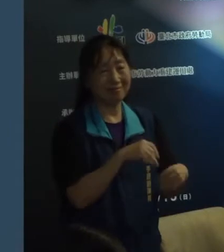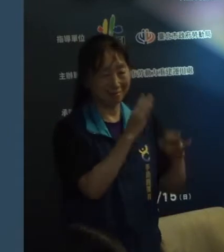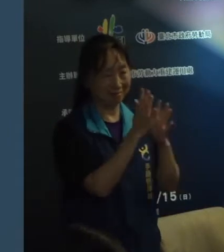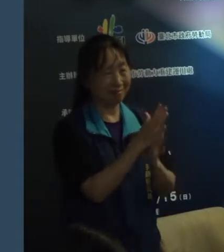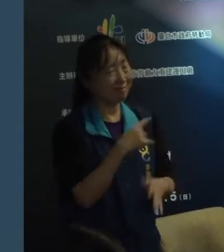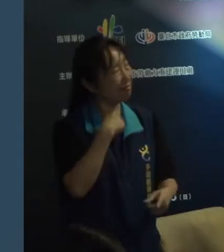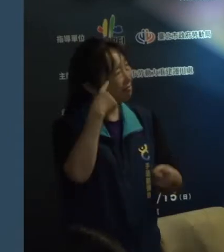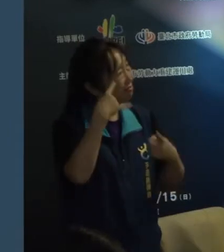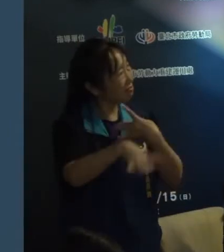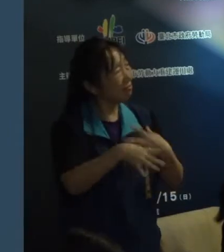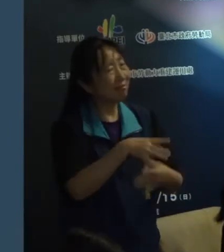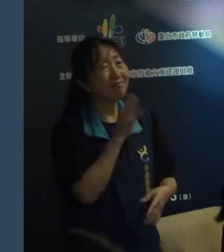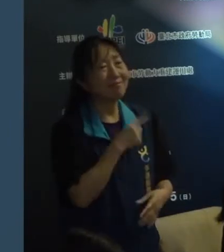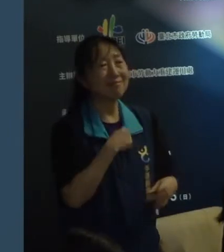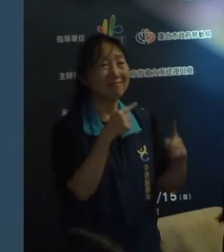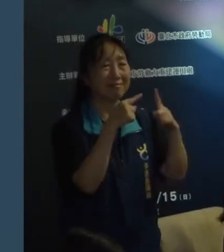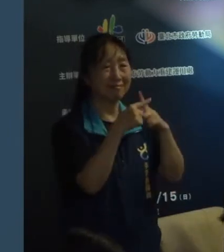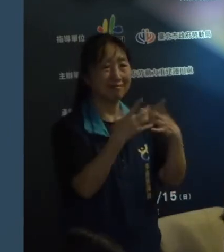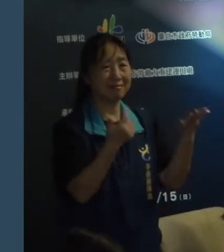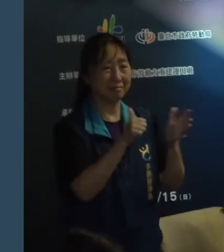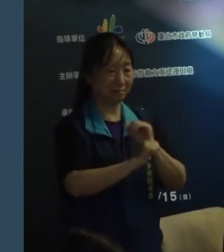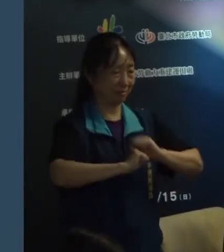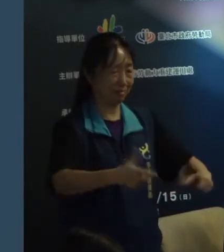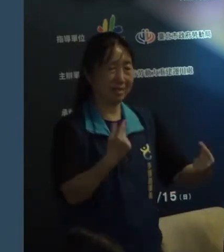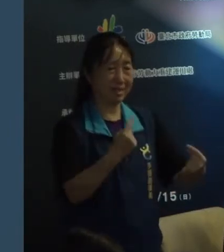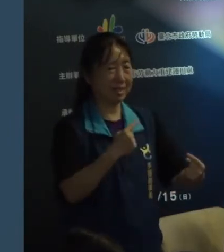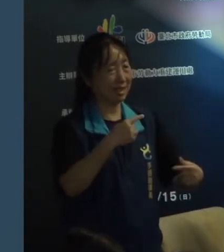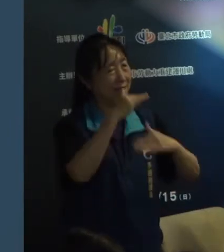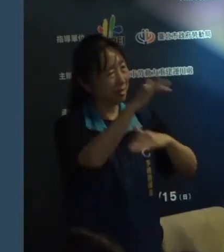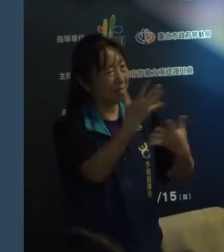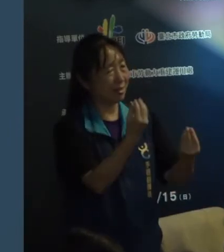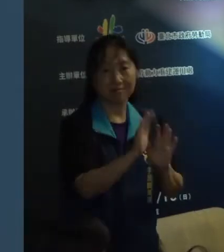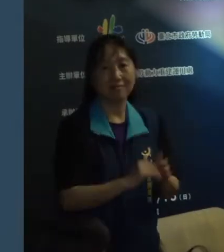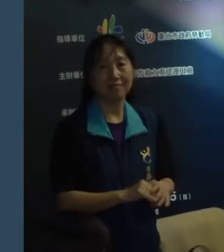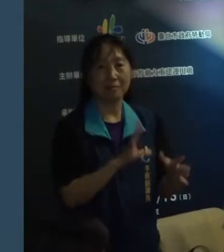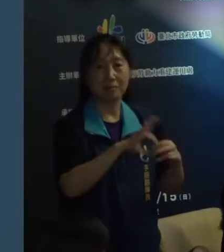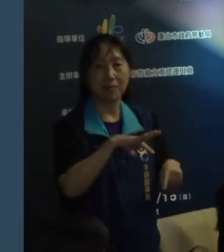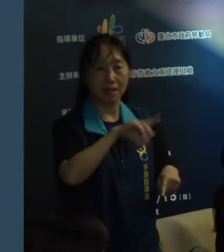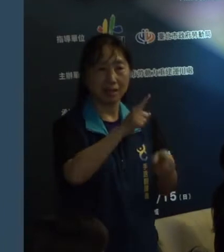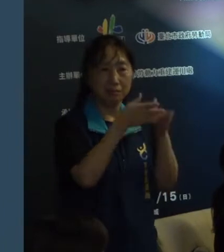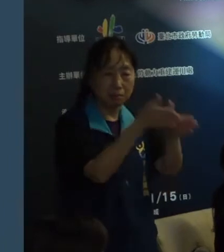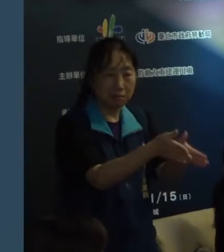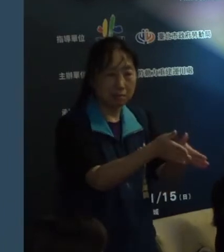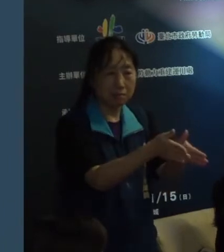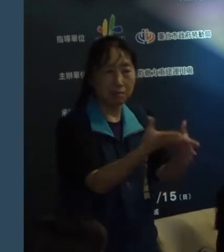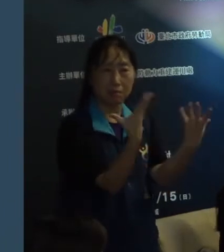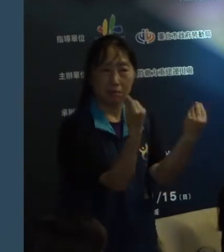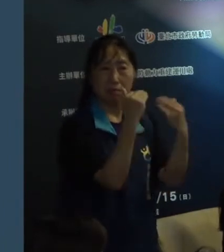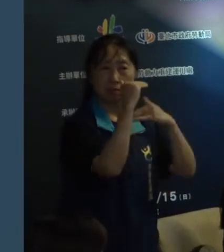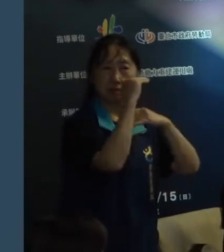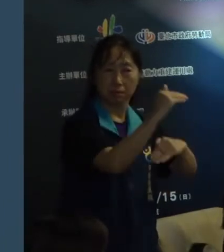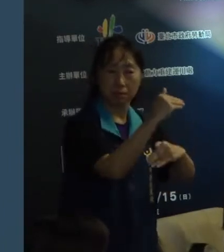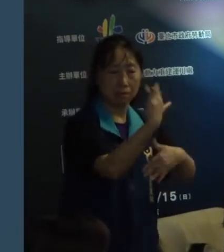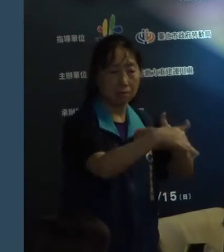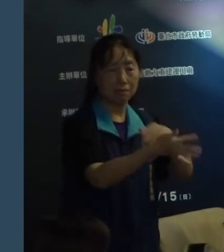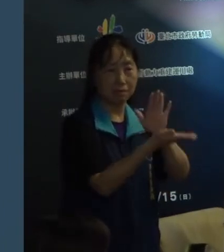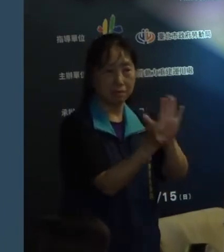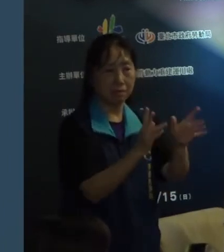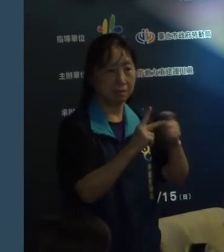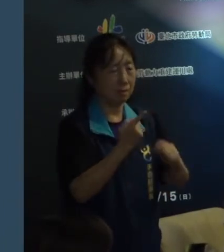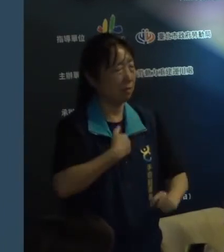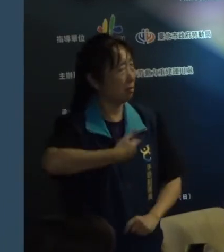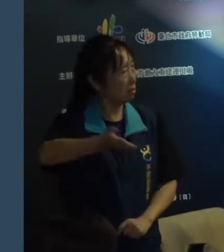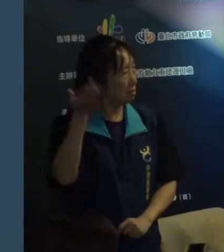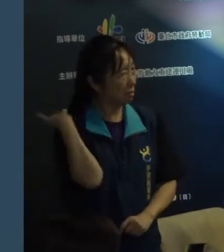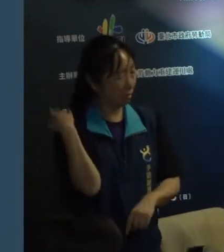后人的生命是无限的，人的成就也可以是无限。这一次无限影展跟您过往